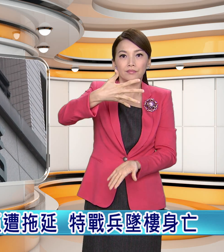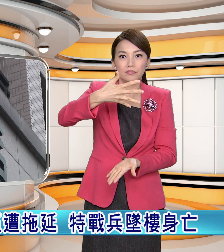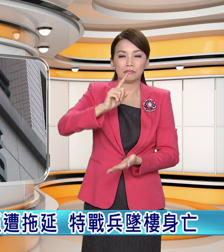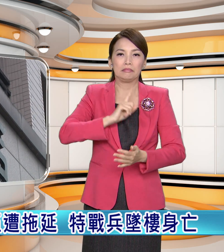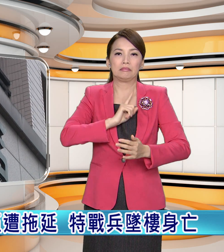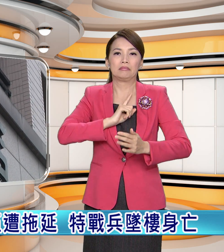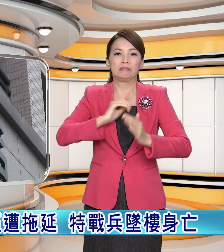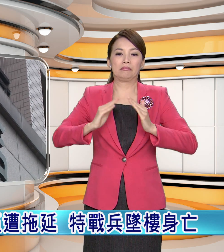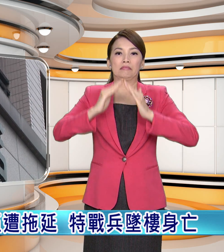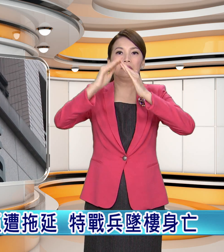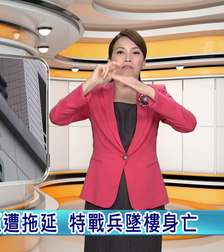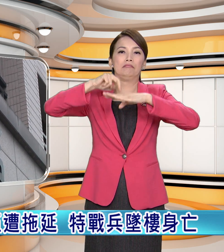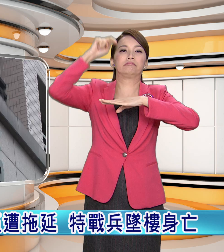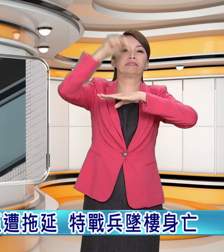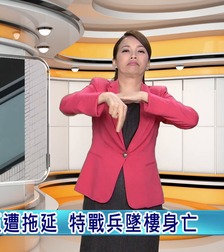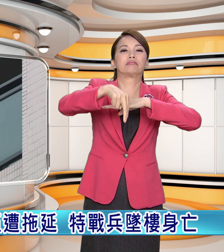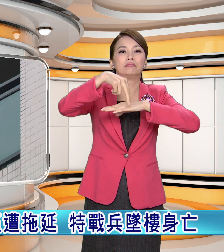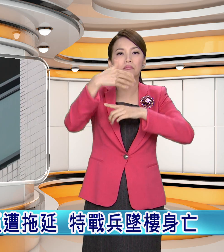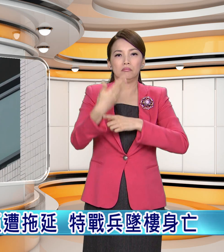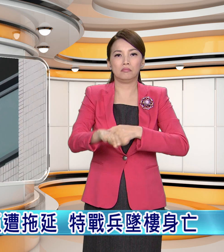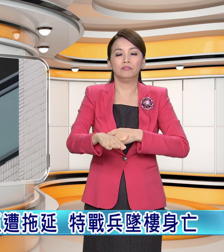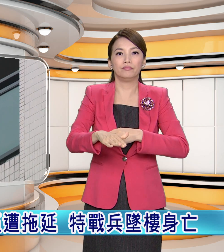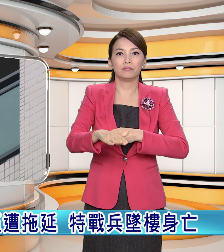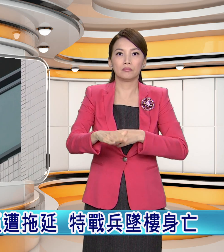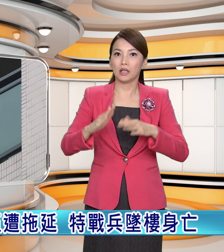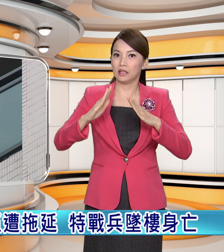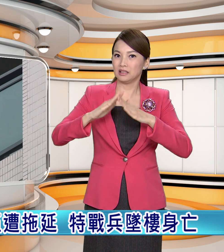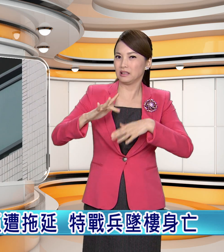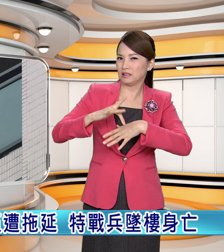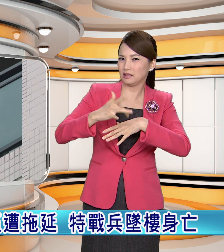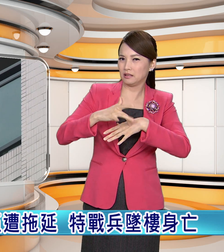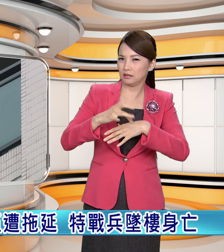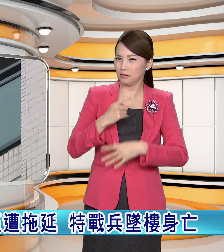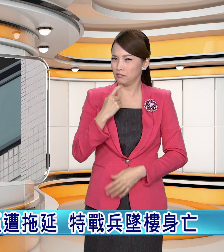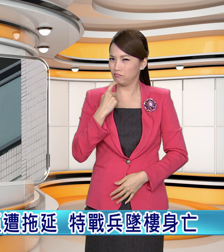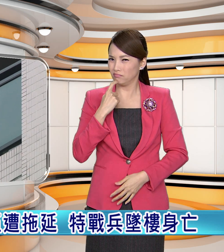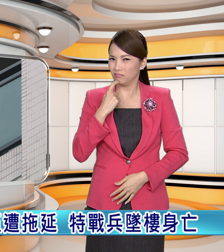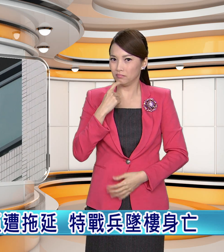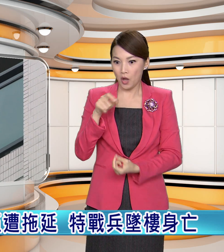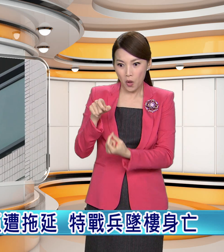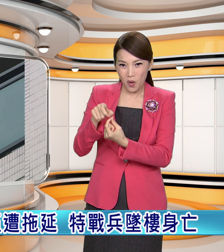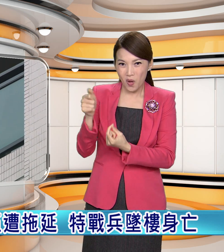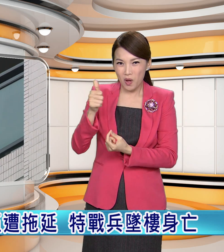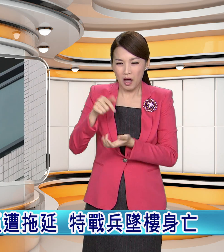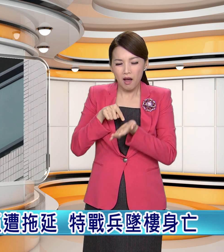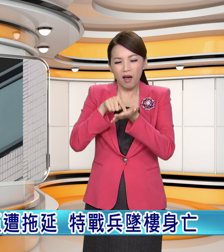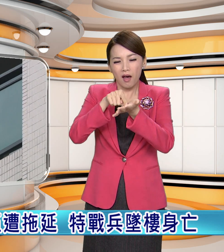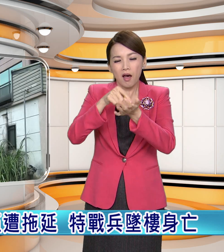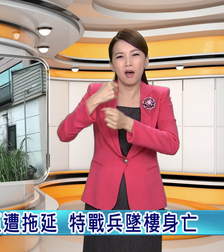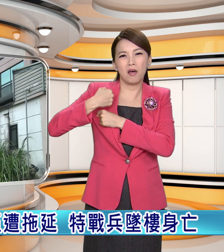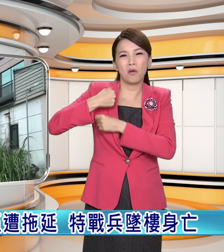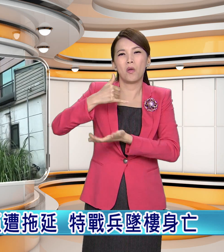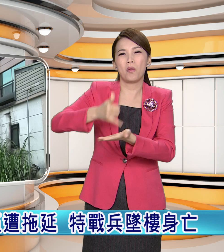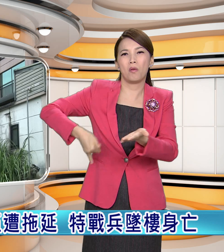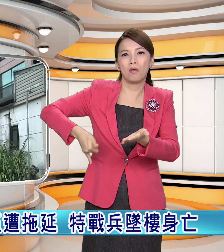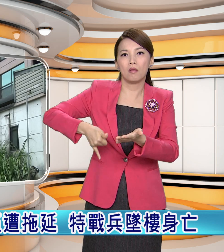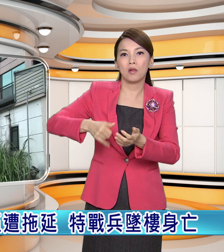家属就质疑是军方拖延女性士兵的退伍申请案才导致不幸的发